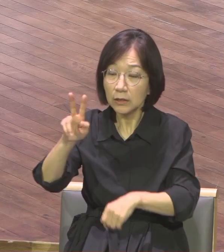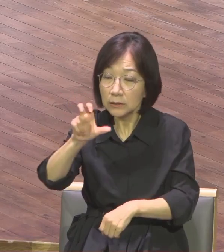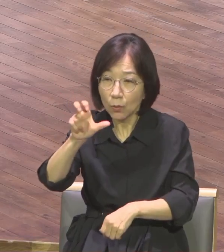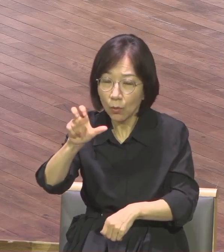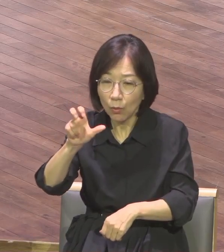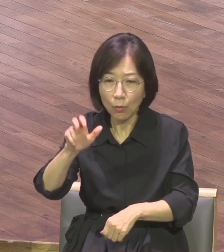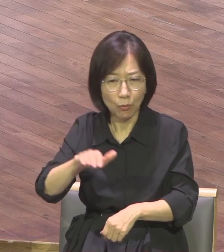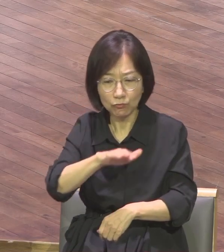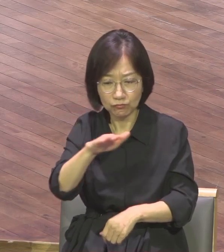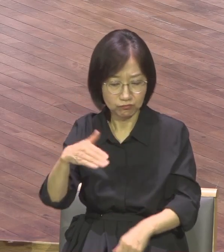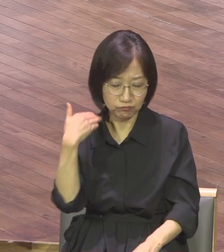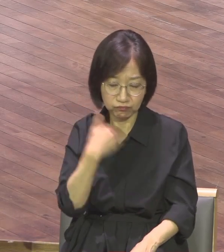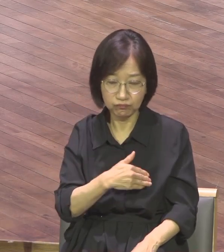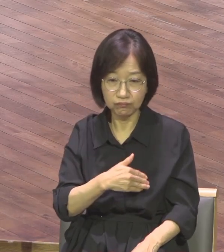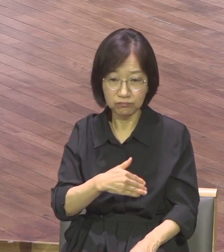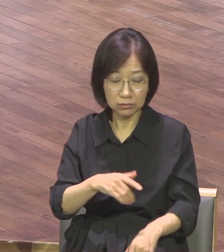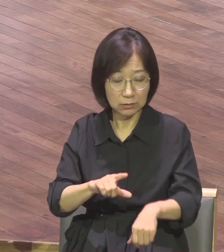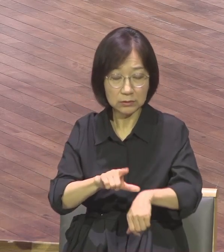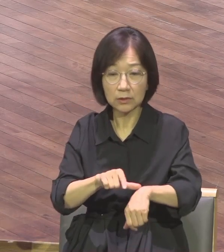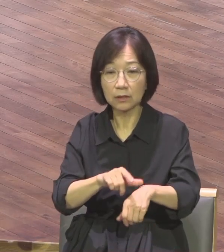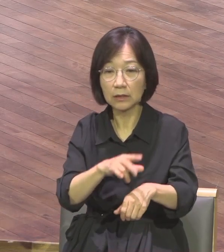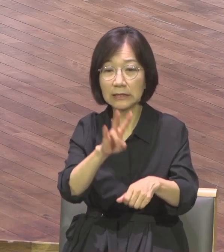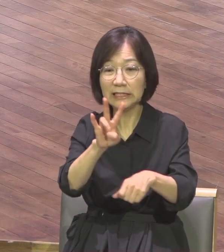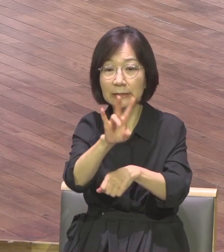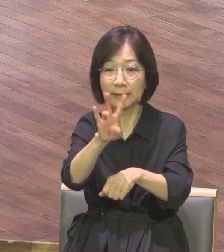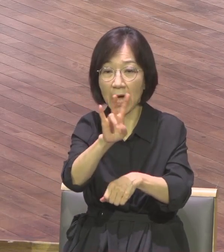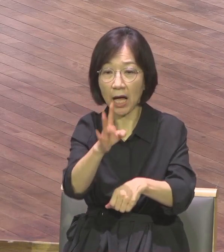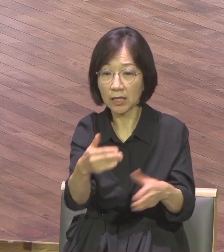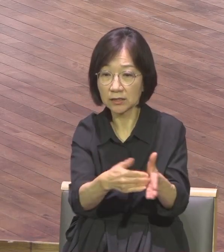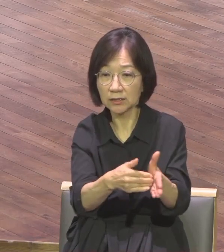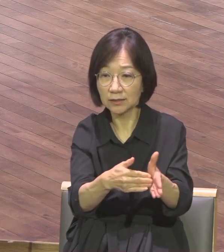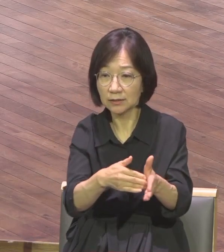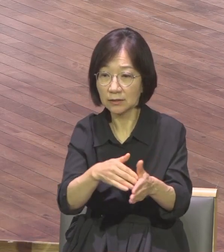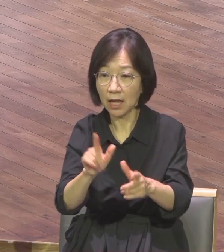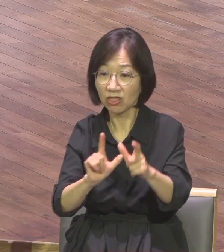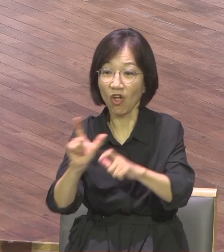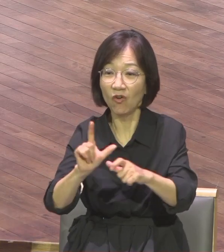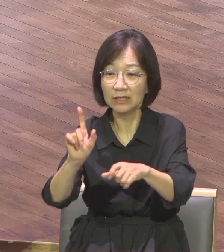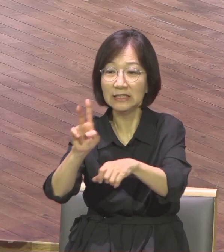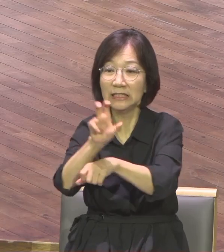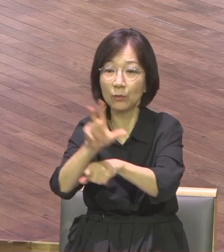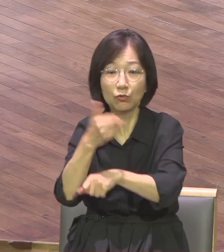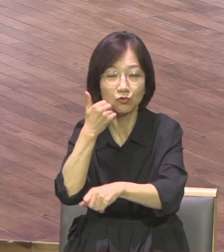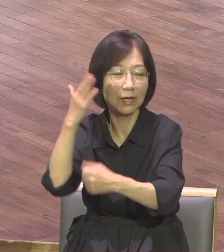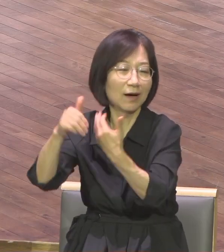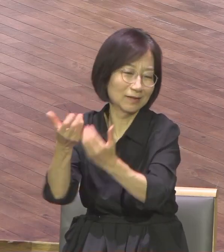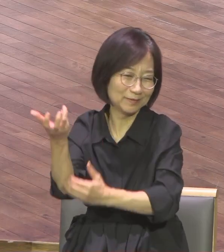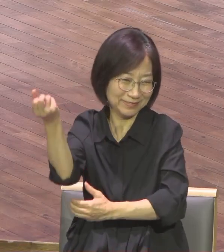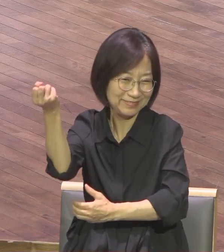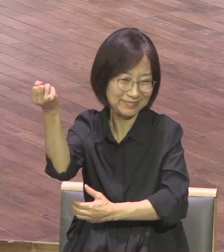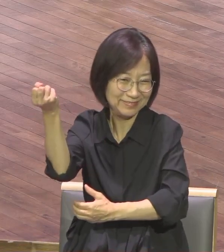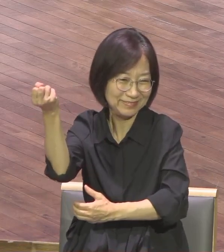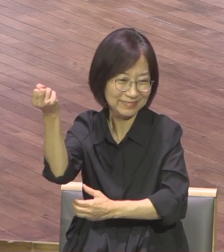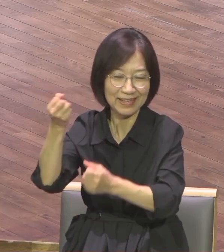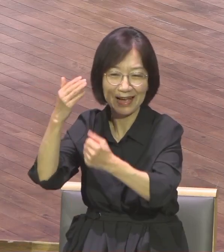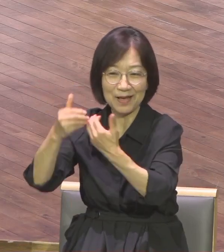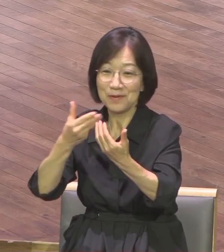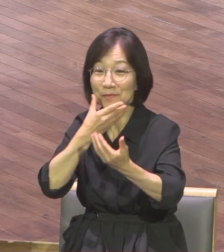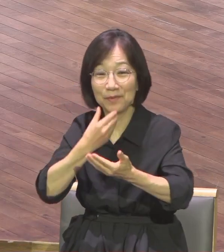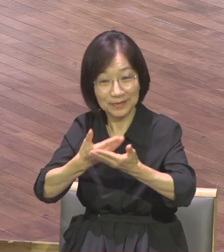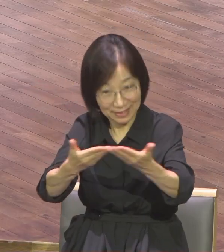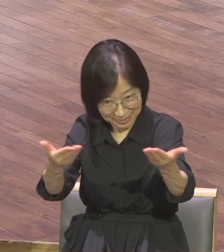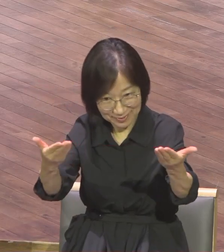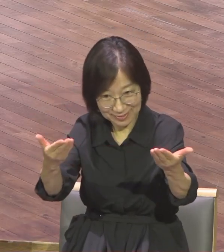아니에요. 하나님이 그 정도로 여러분이 책임주시고 인도해 주신다. 영계 전성도는 오늘